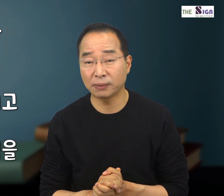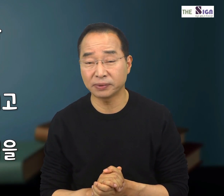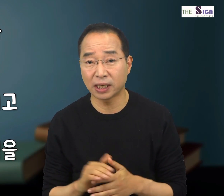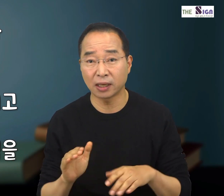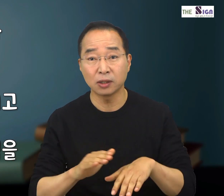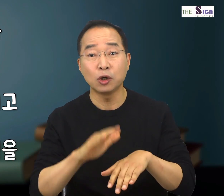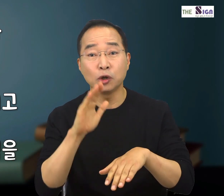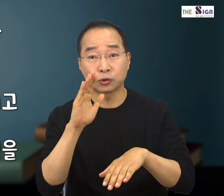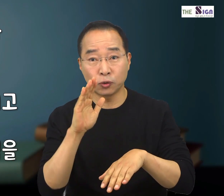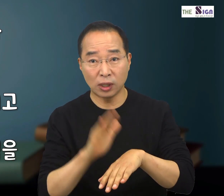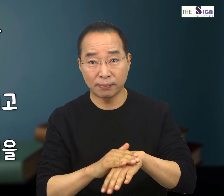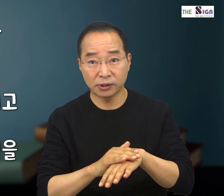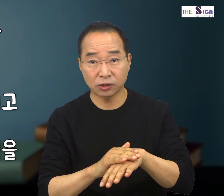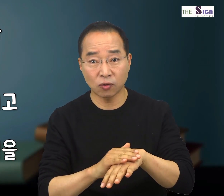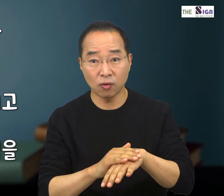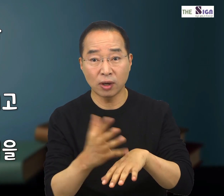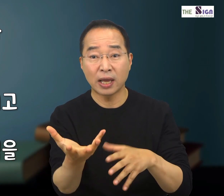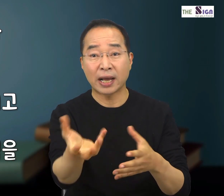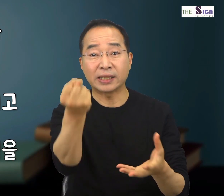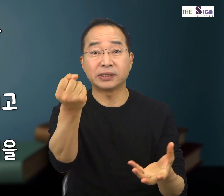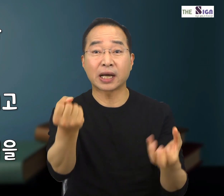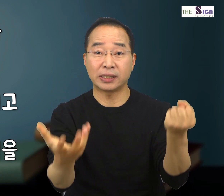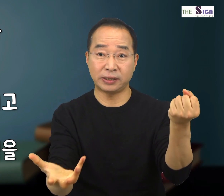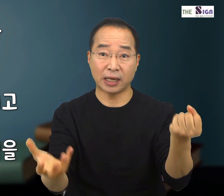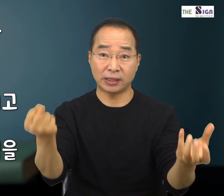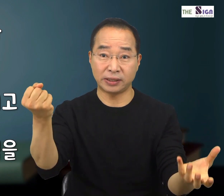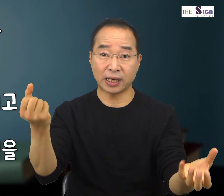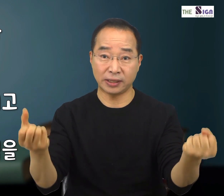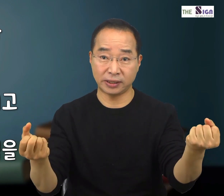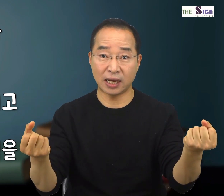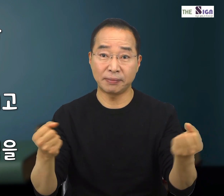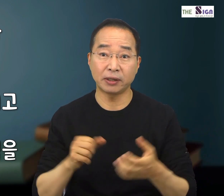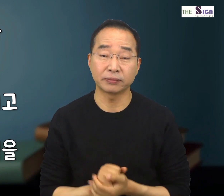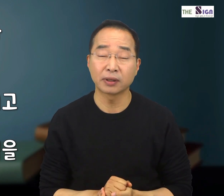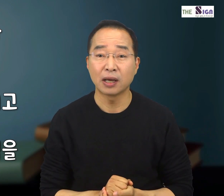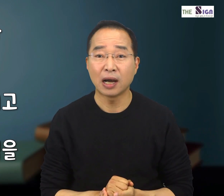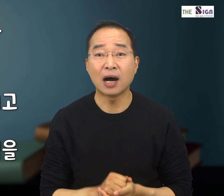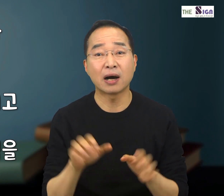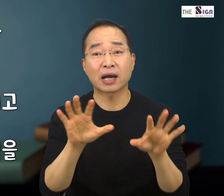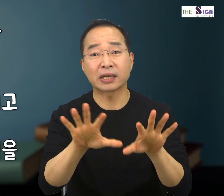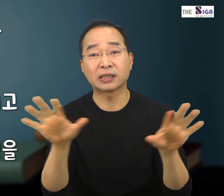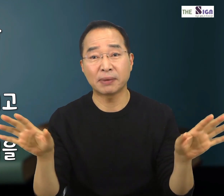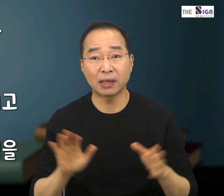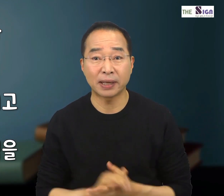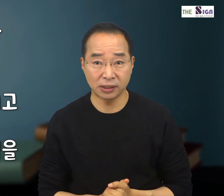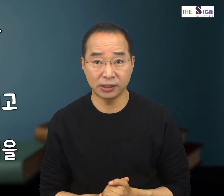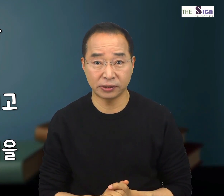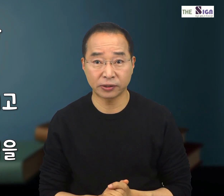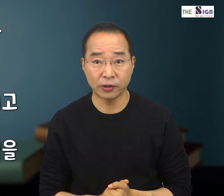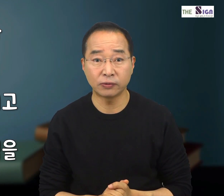표현합니다. 손을 한번 치고 가지다 하면 각자만의 방식이 있어요.